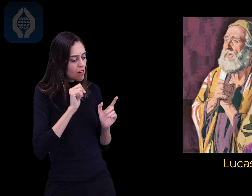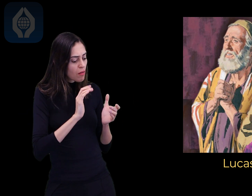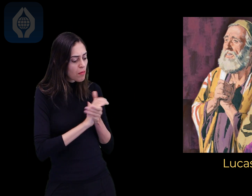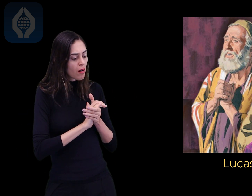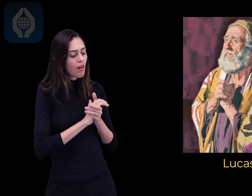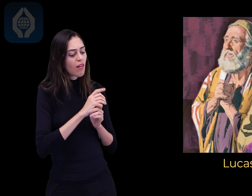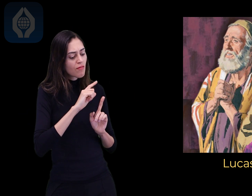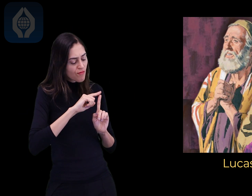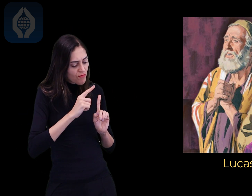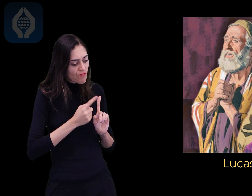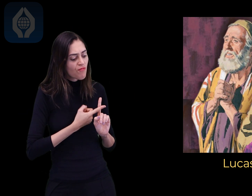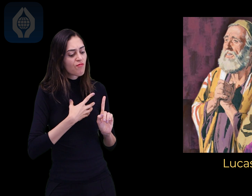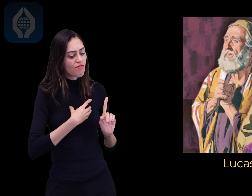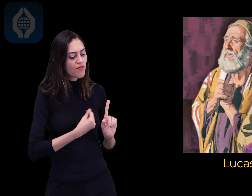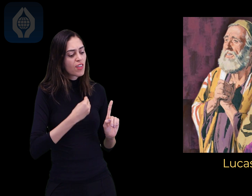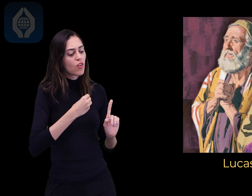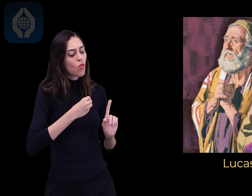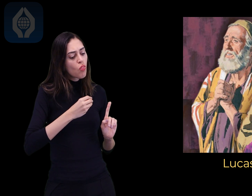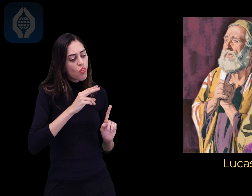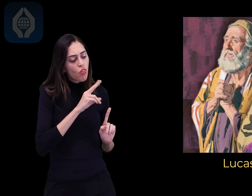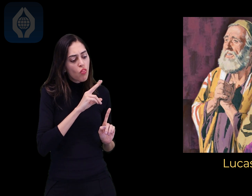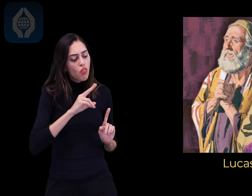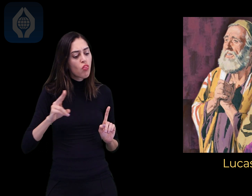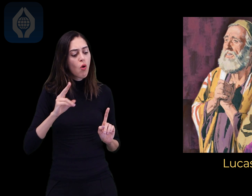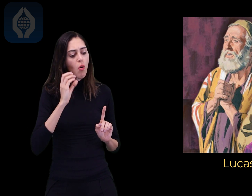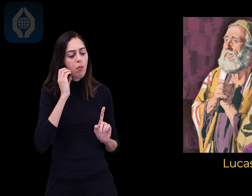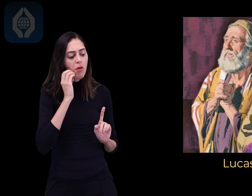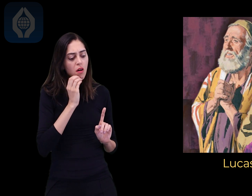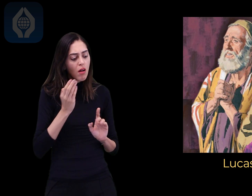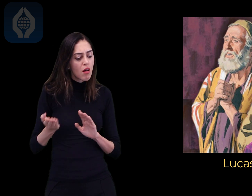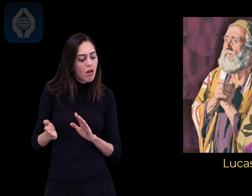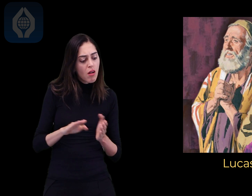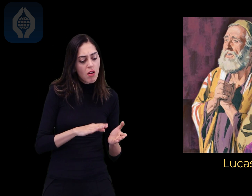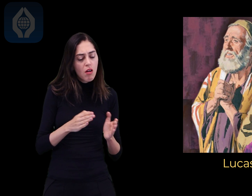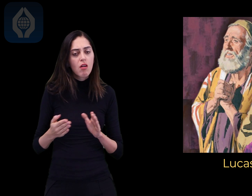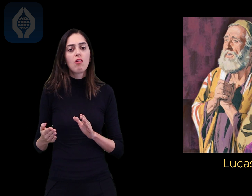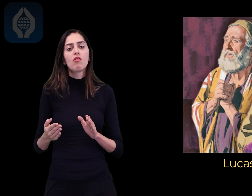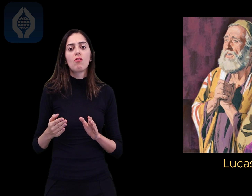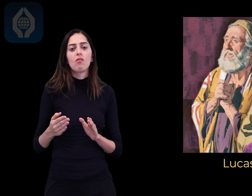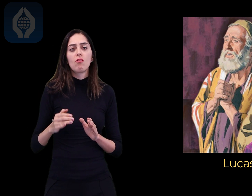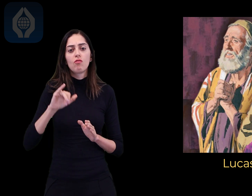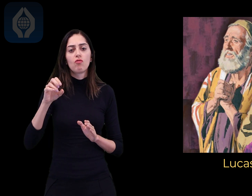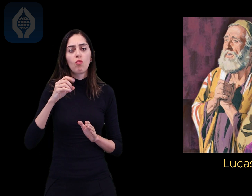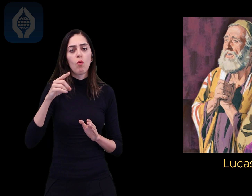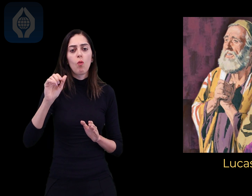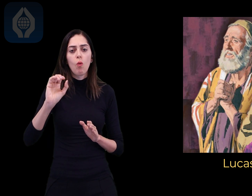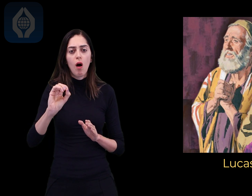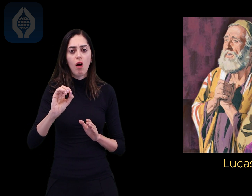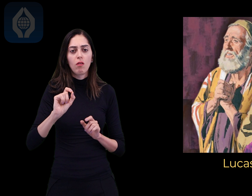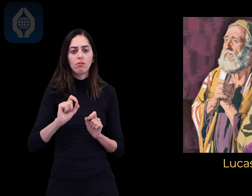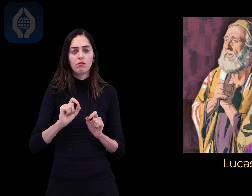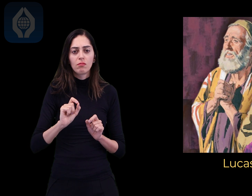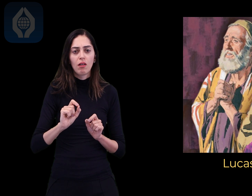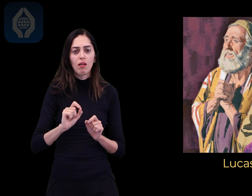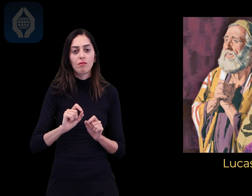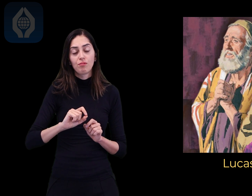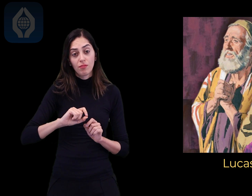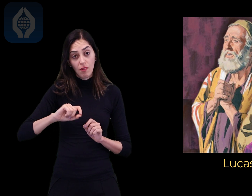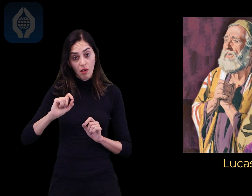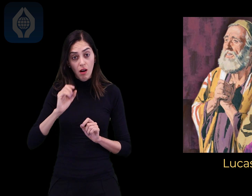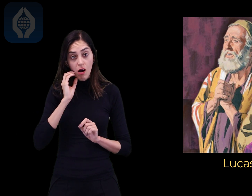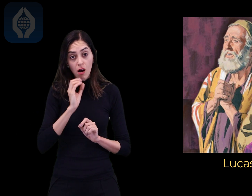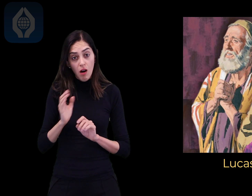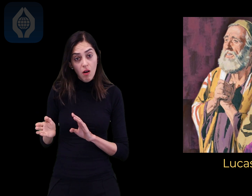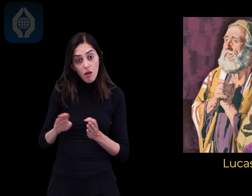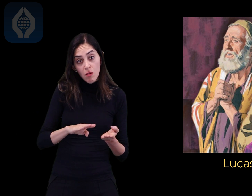o caminho para o libertador. Lucas 1:15-17. O Senhor sabia tudo sobre o filho